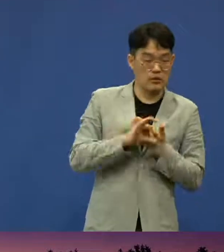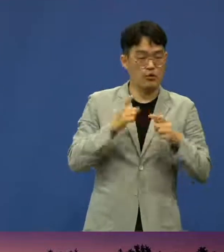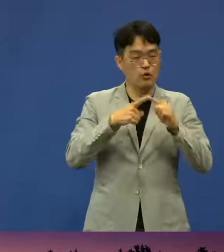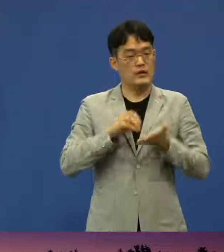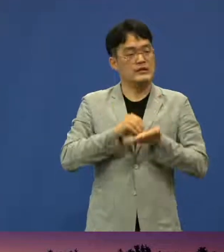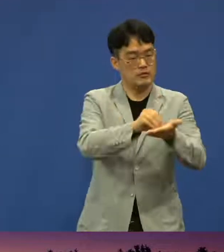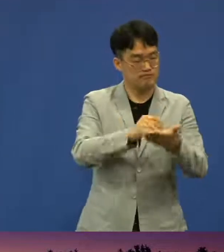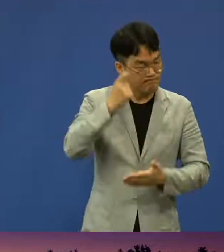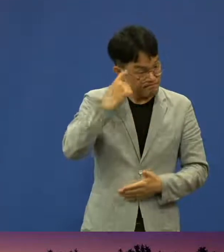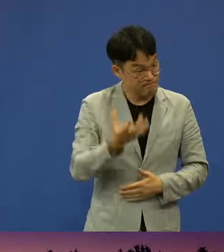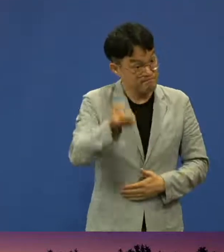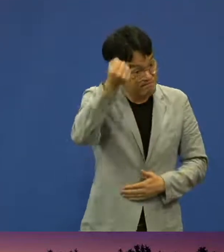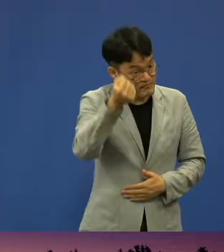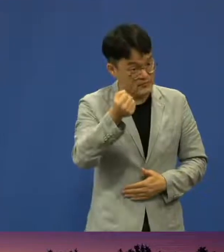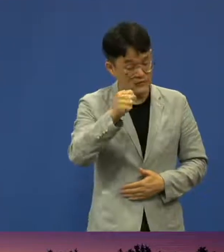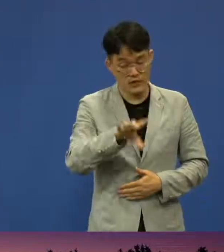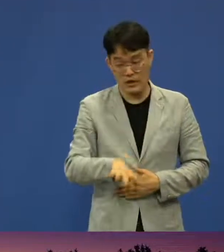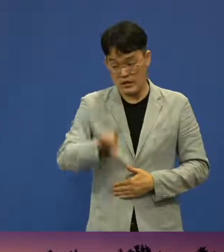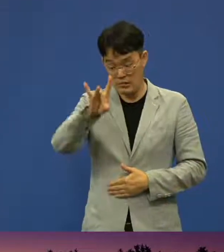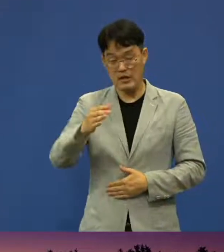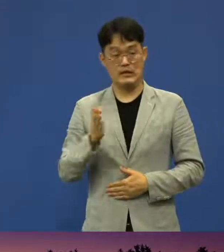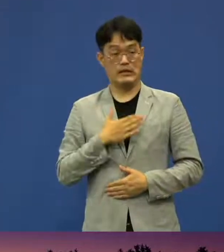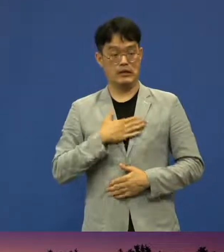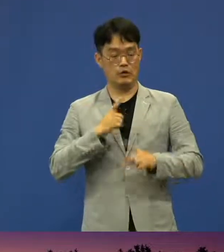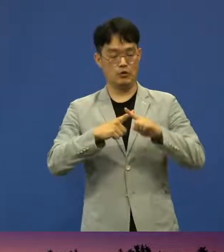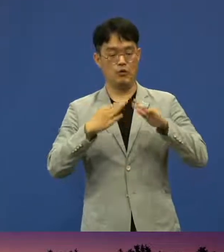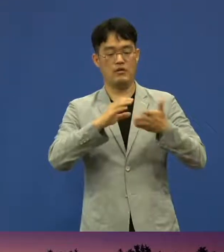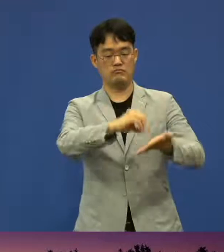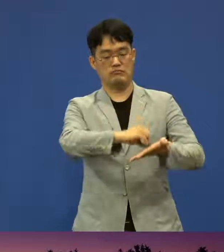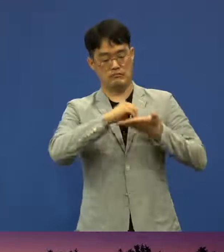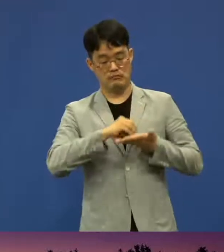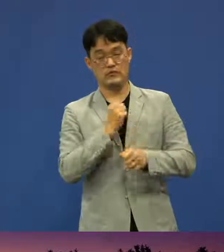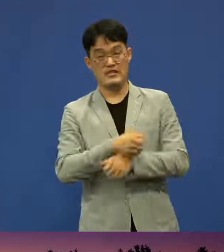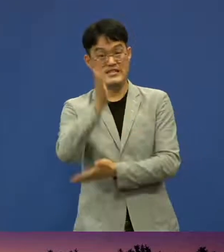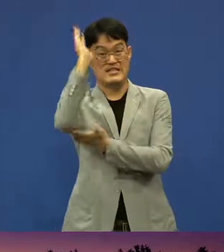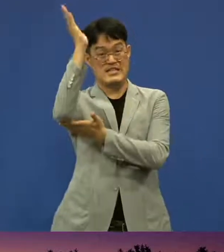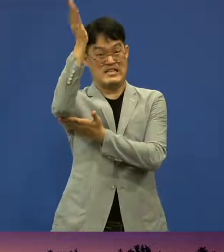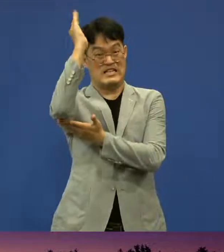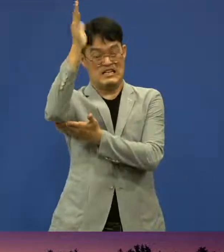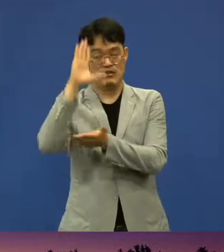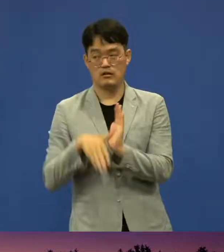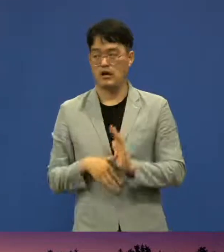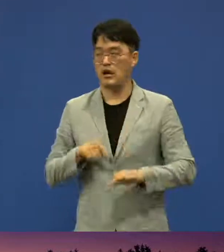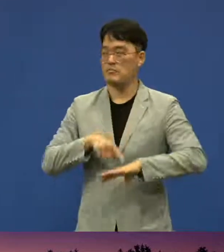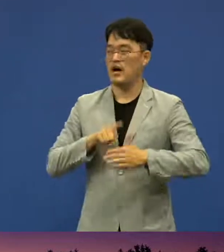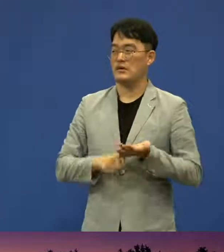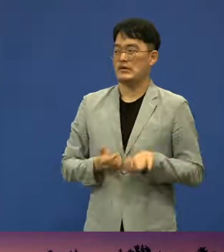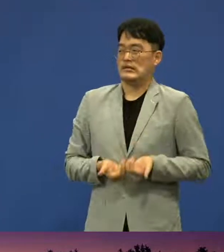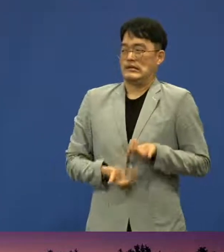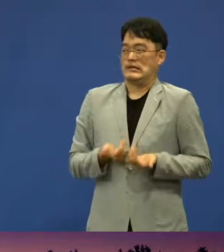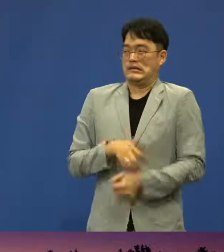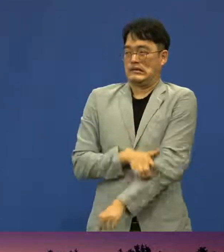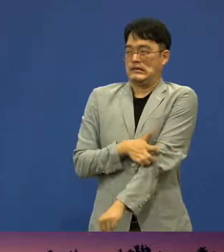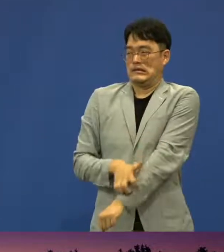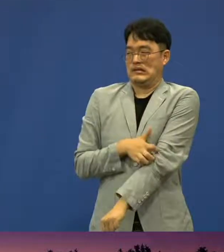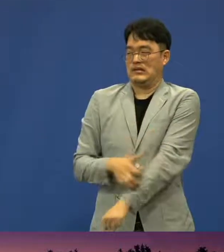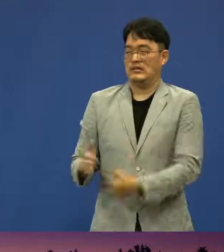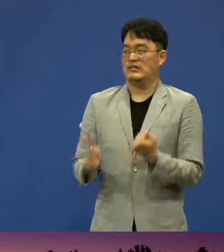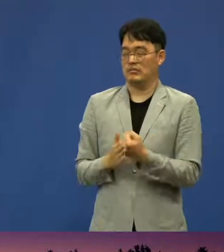첫 번째 만나 교회 와서 예배를 드리는데 설교를 듣는 중에 그렇게 마음이 불편하더래요.